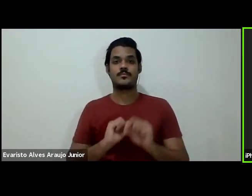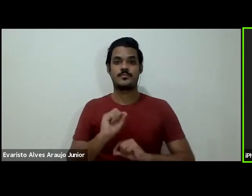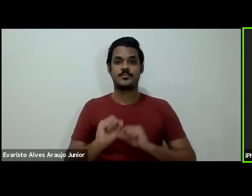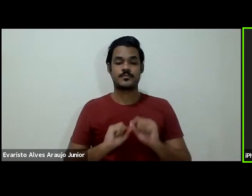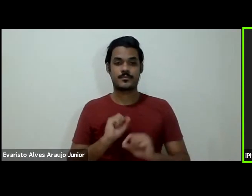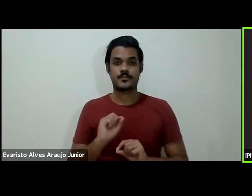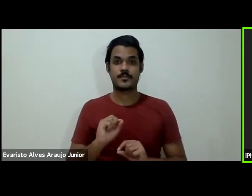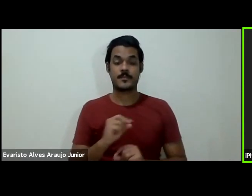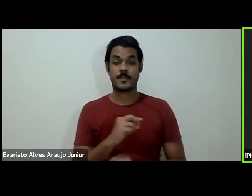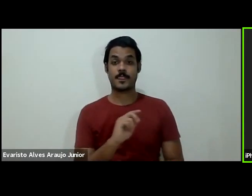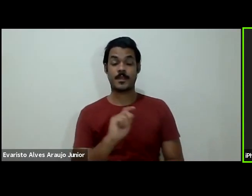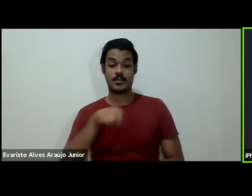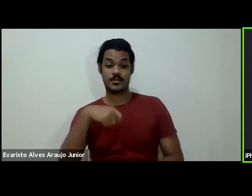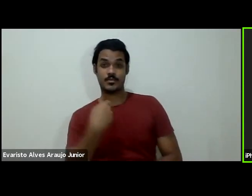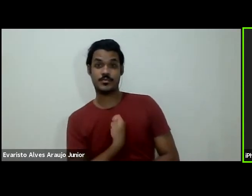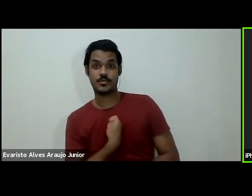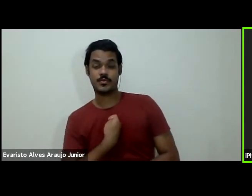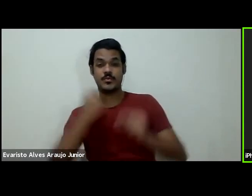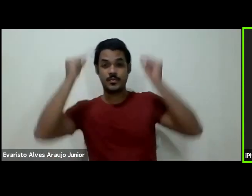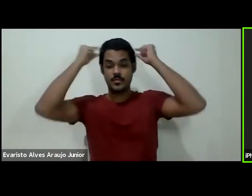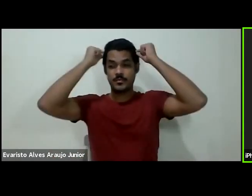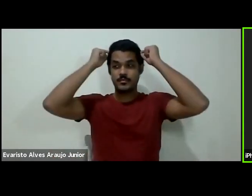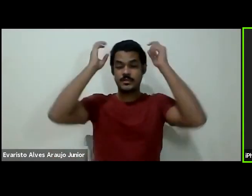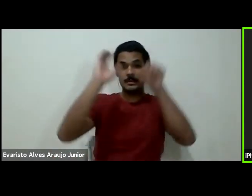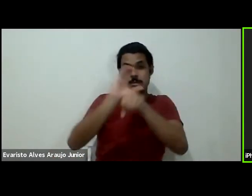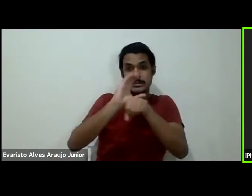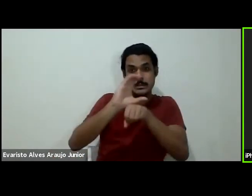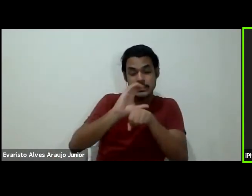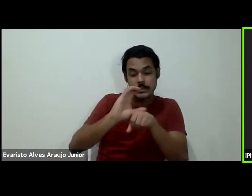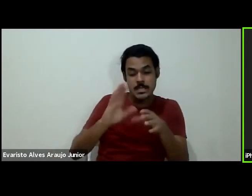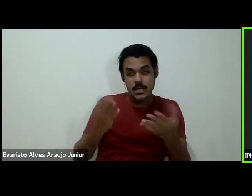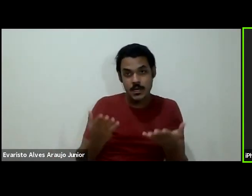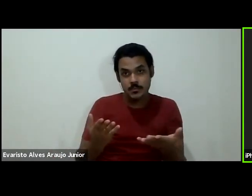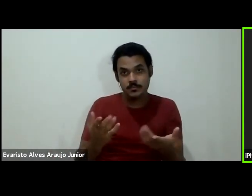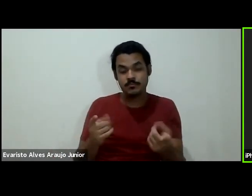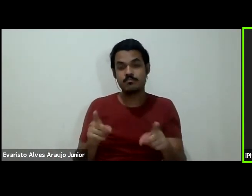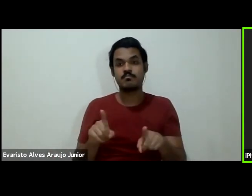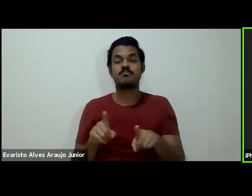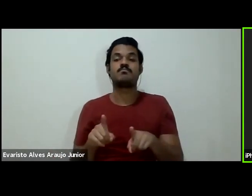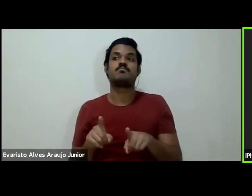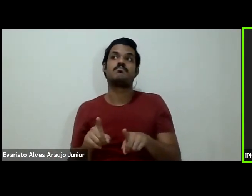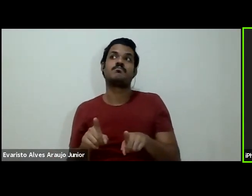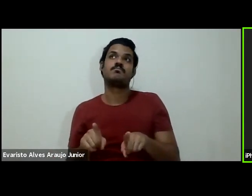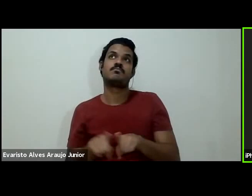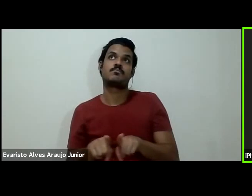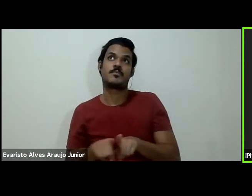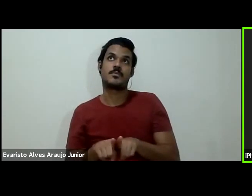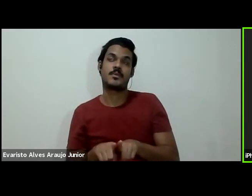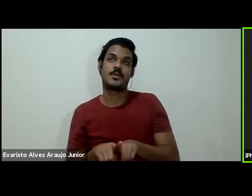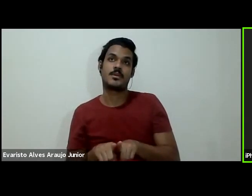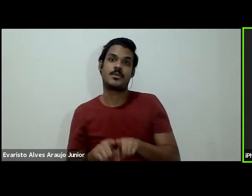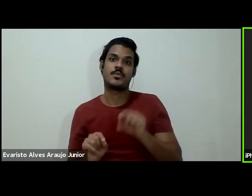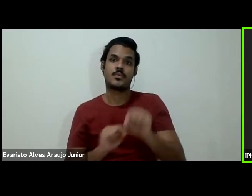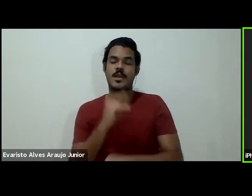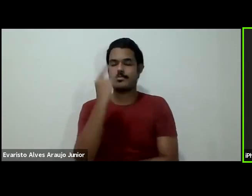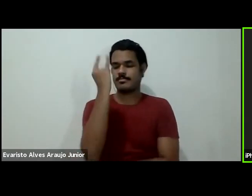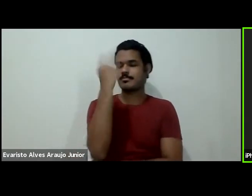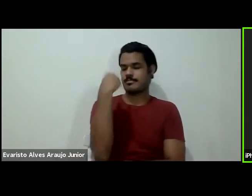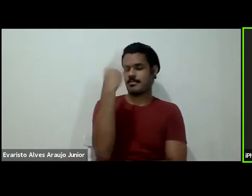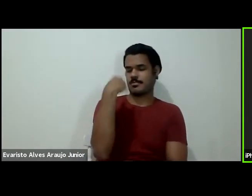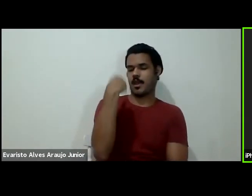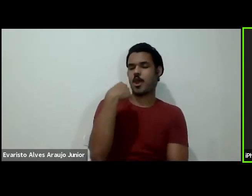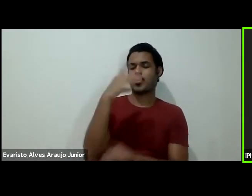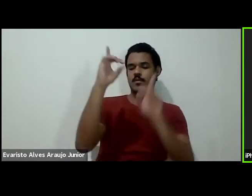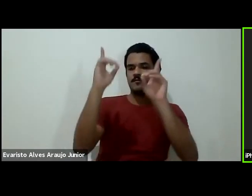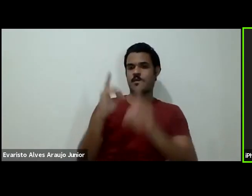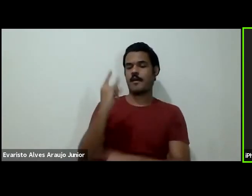Eu sou um cabelos grisalhos e sou uma pessoa cega. E